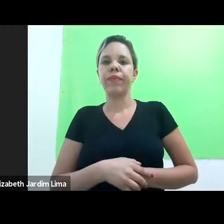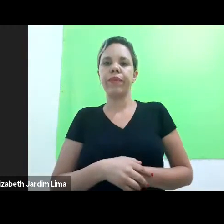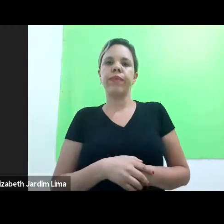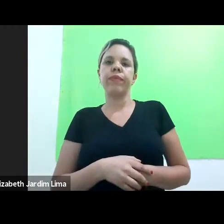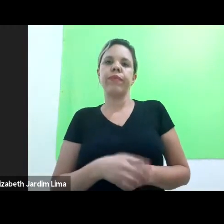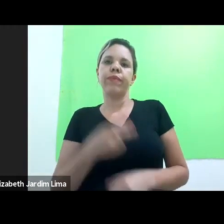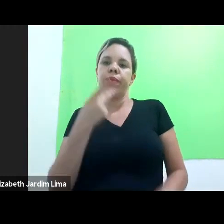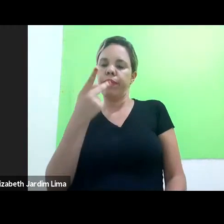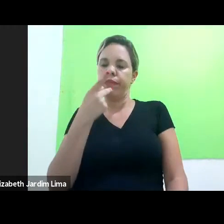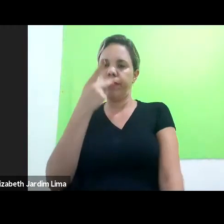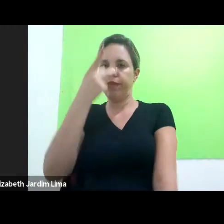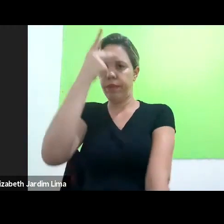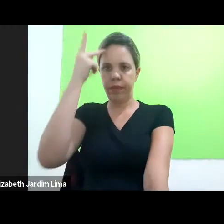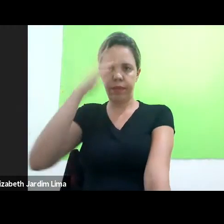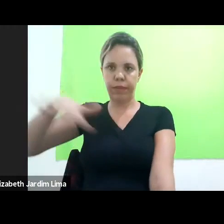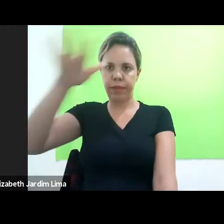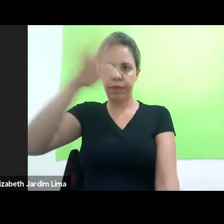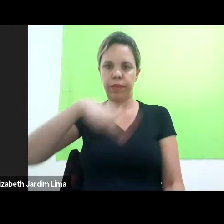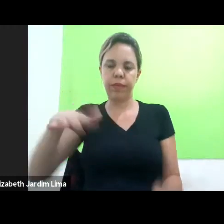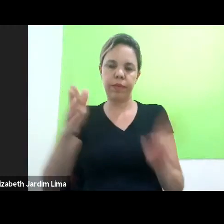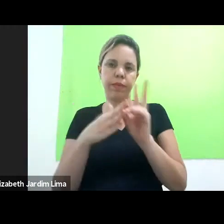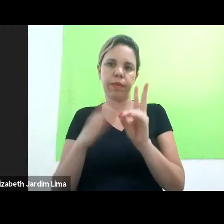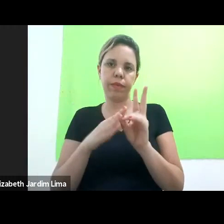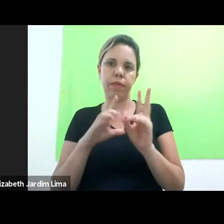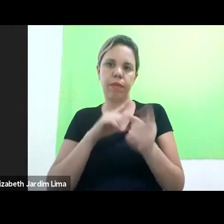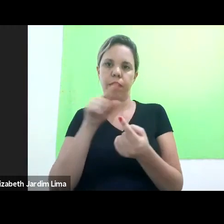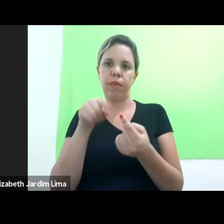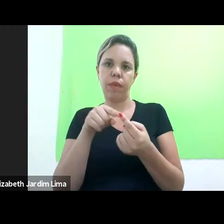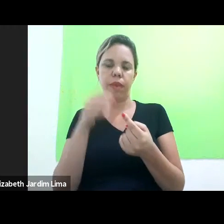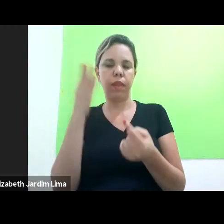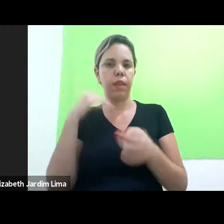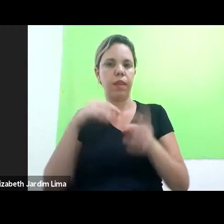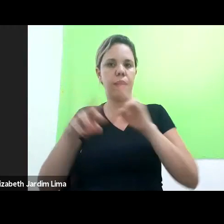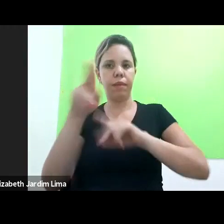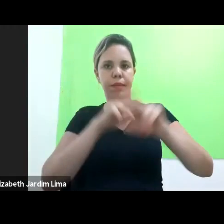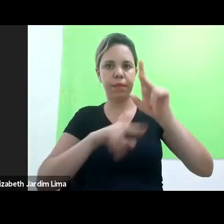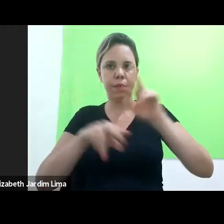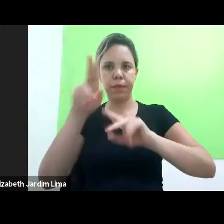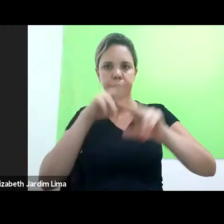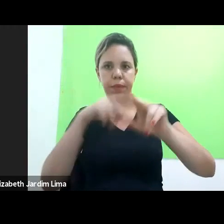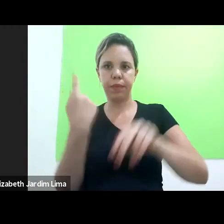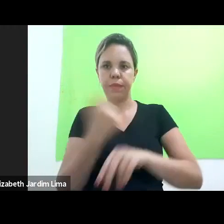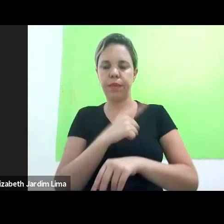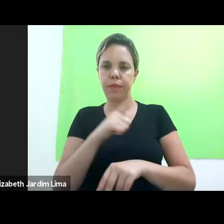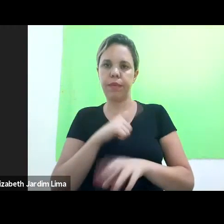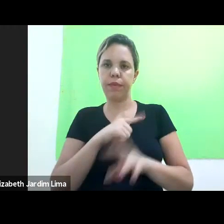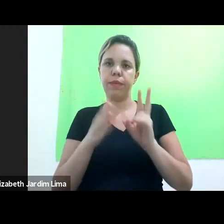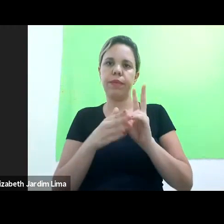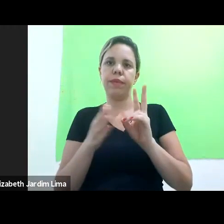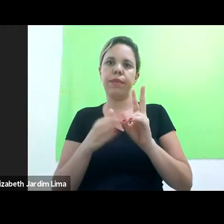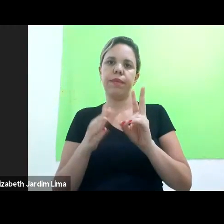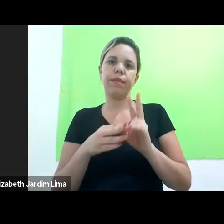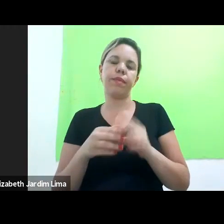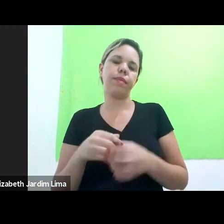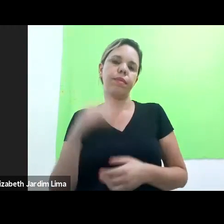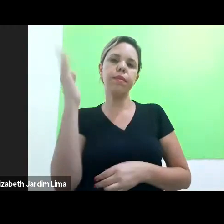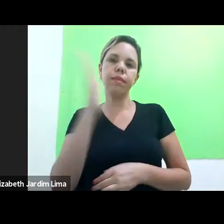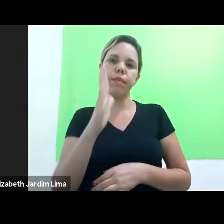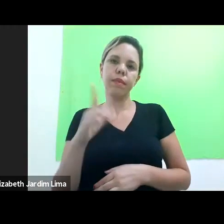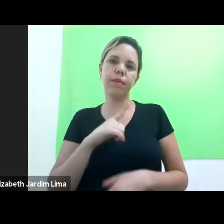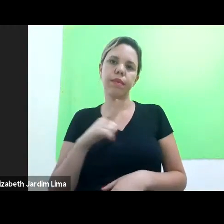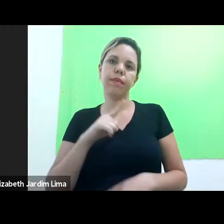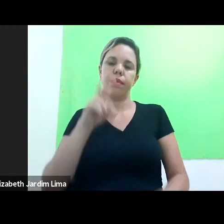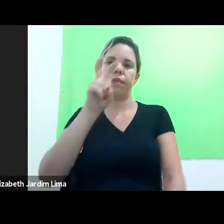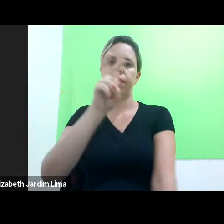povos indígenas, a gente tem que ter como norte a diversidade de povos que nós temos. Embora o Brasil tenha